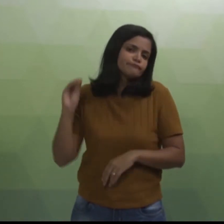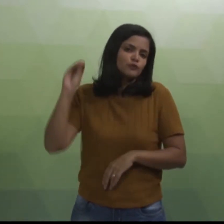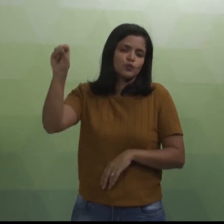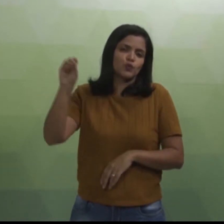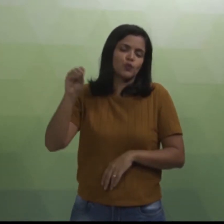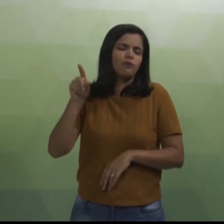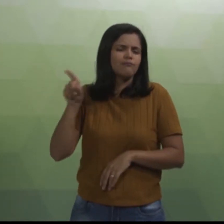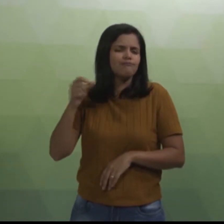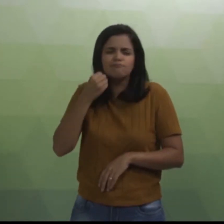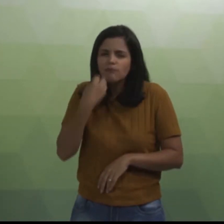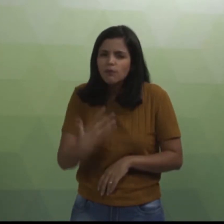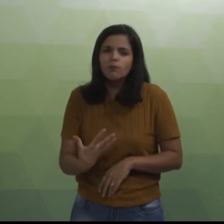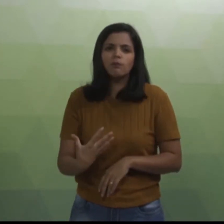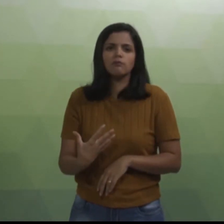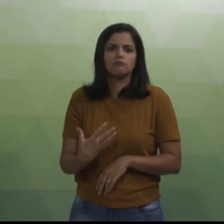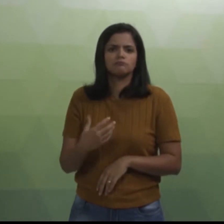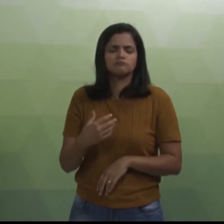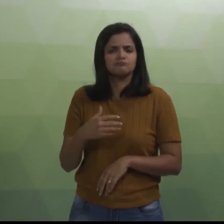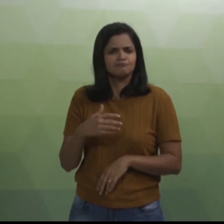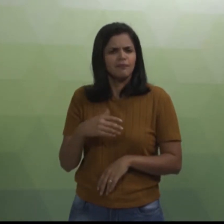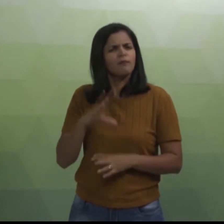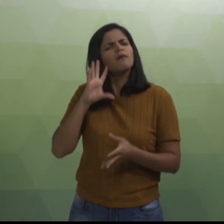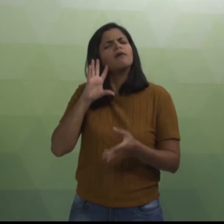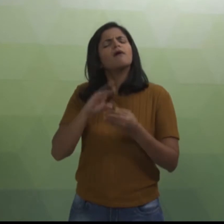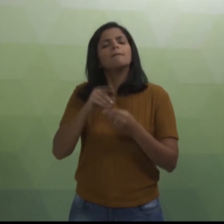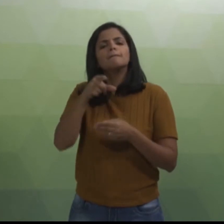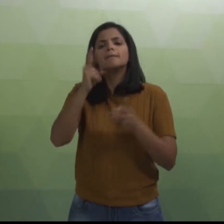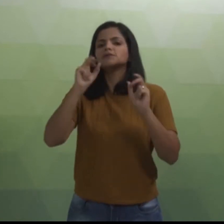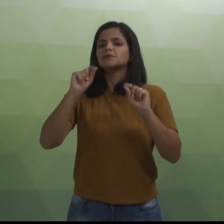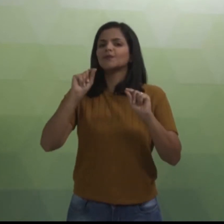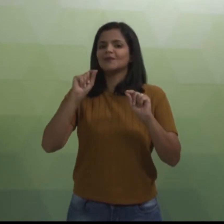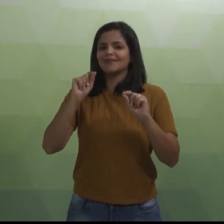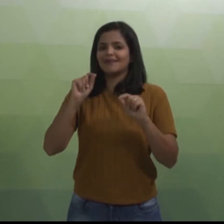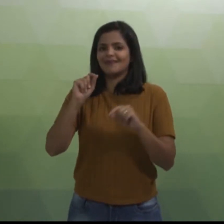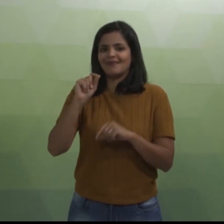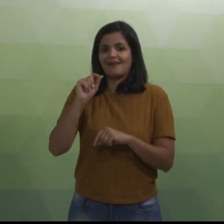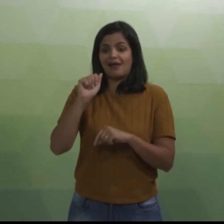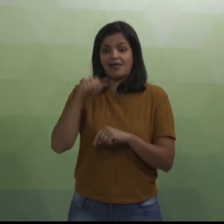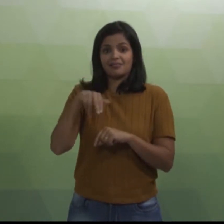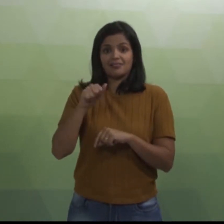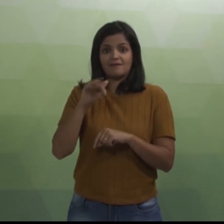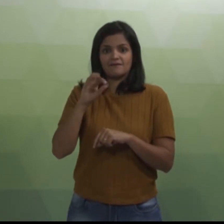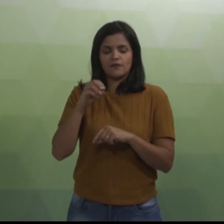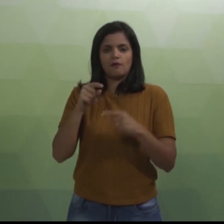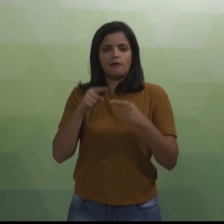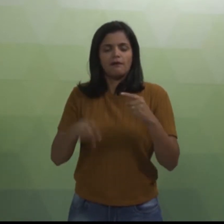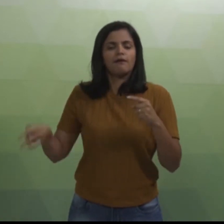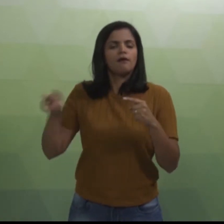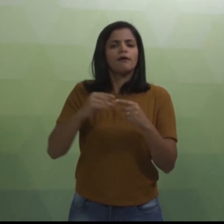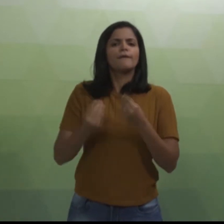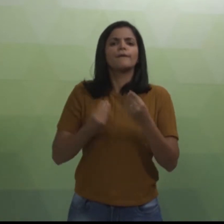Ele se mudou. Que bom! Perceba aqui a anáfora.